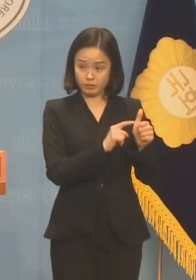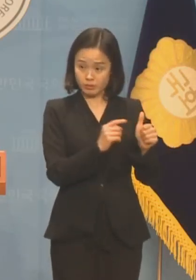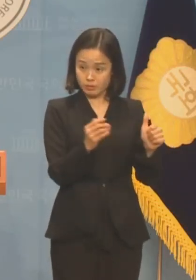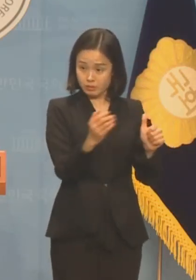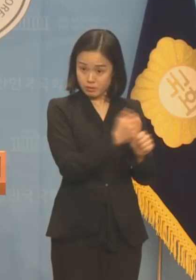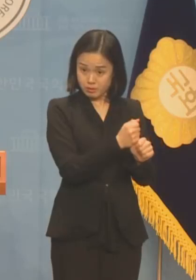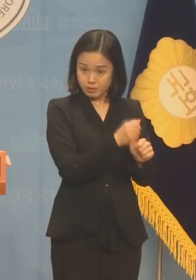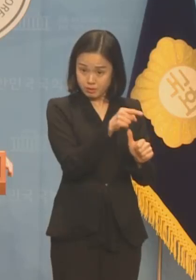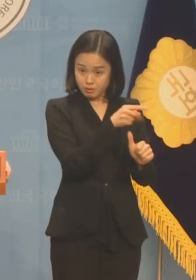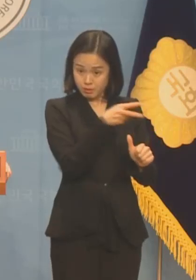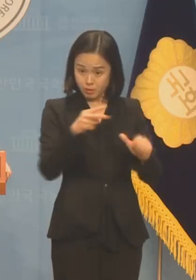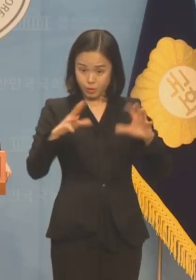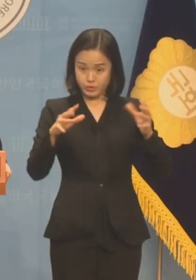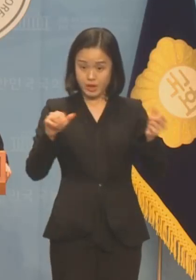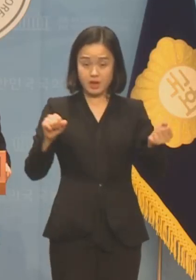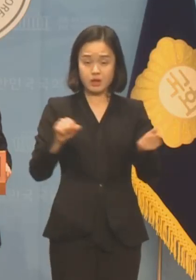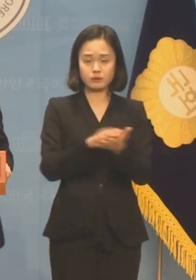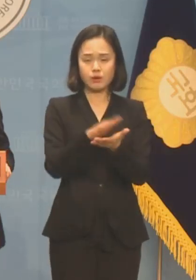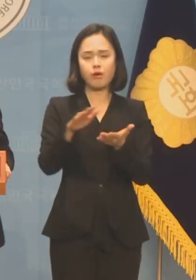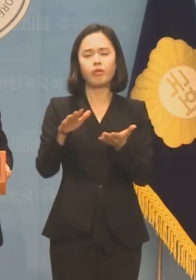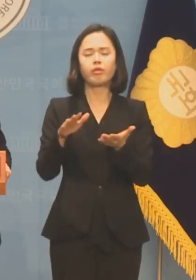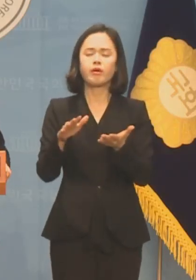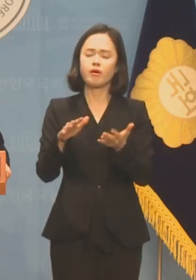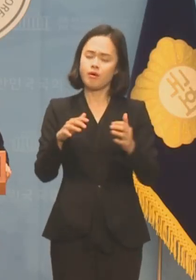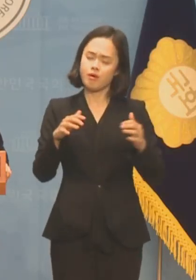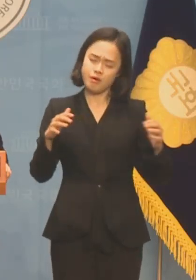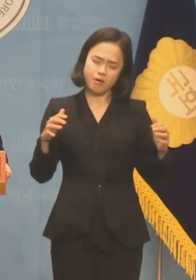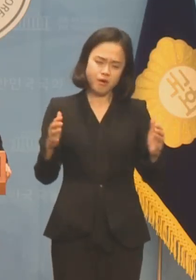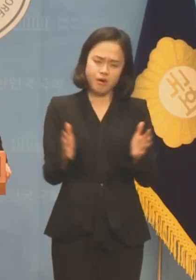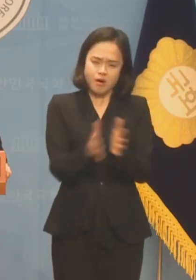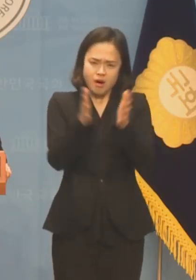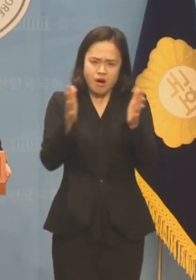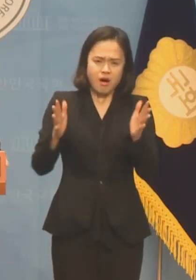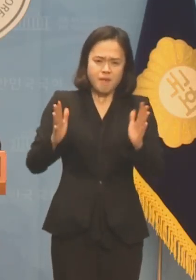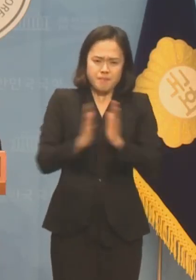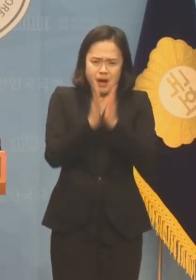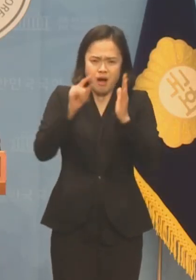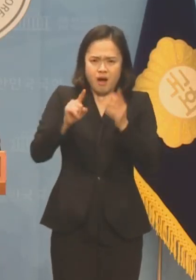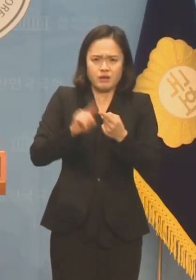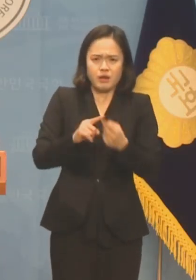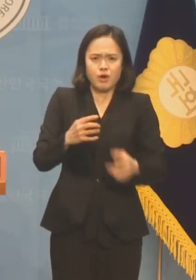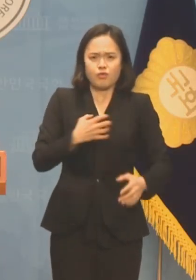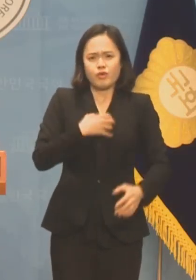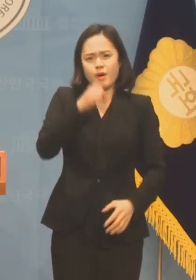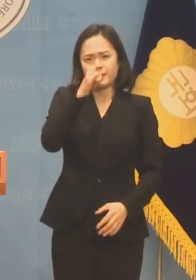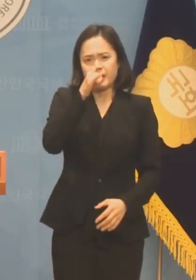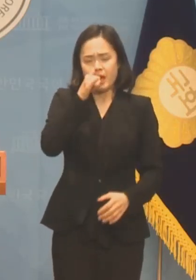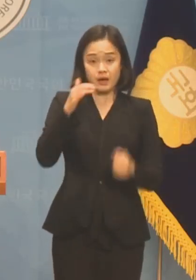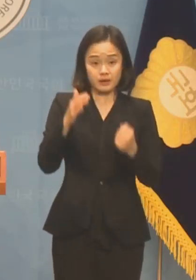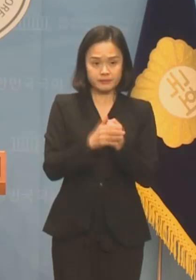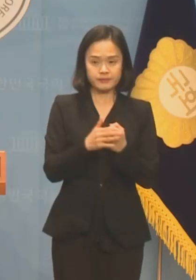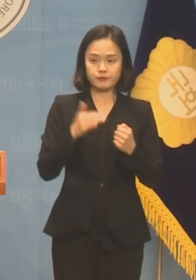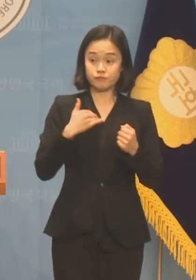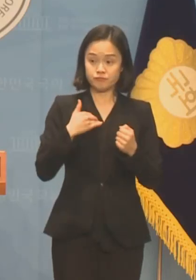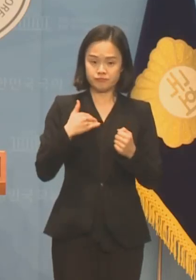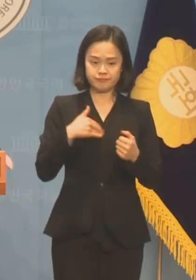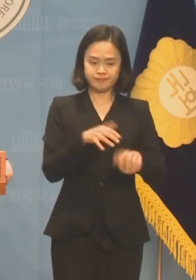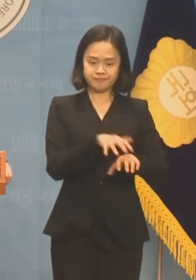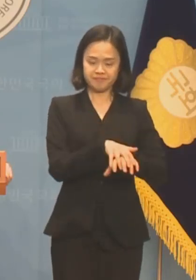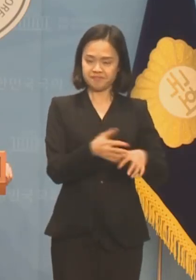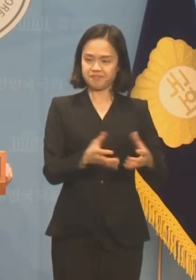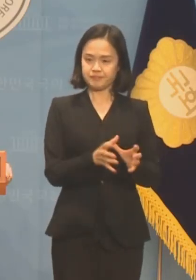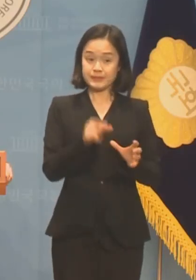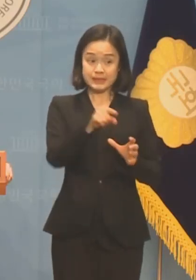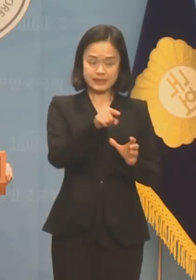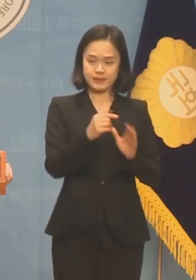확산될 가능성이 있다, 이렇게 이야기하면서 사적 물리력을 행사할 것을 예고한 바 있습니다.